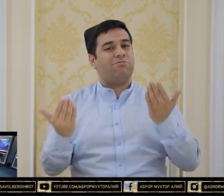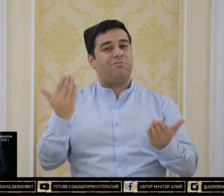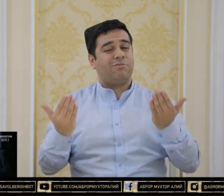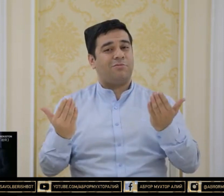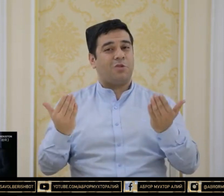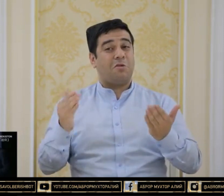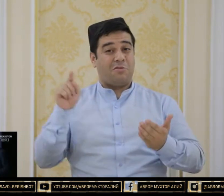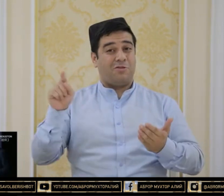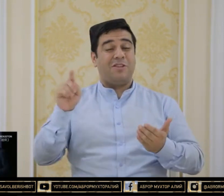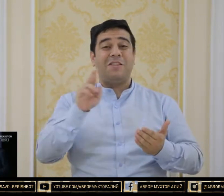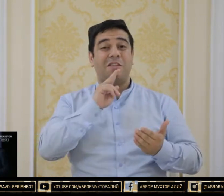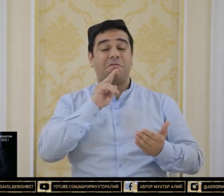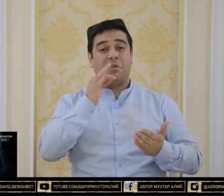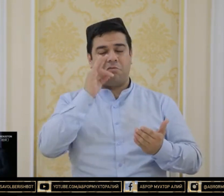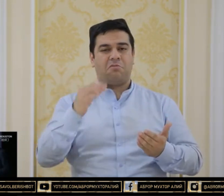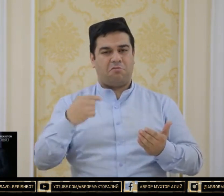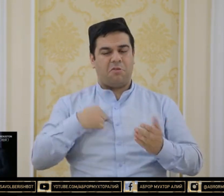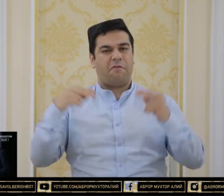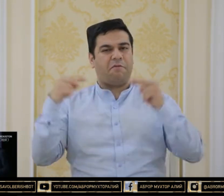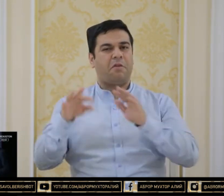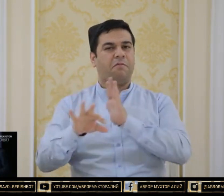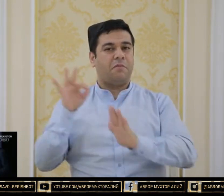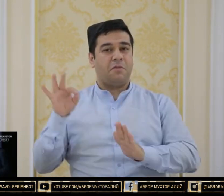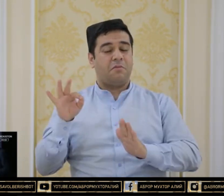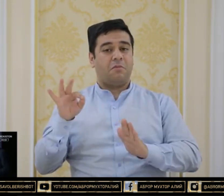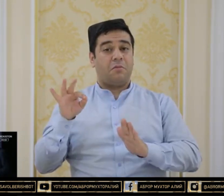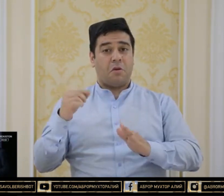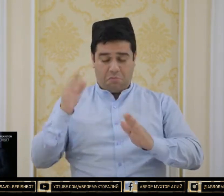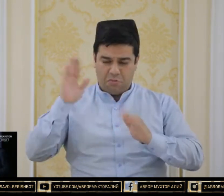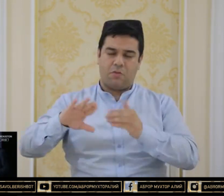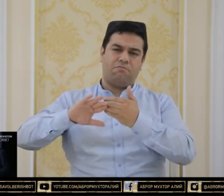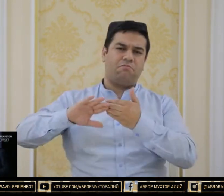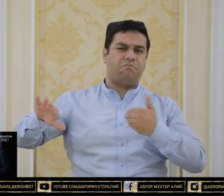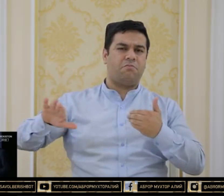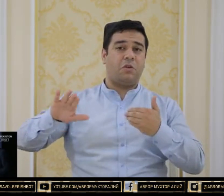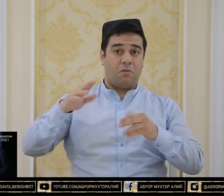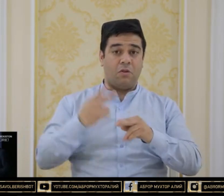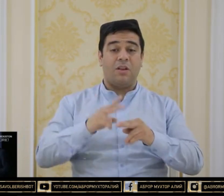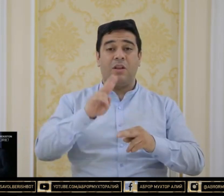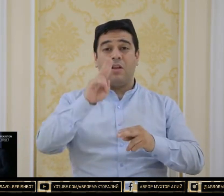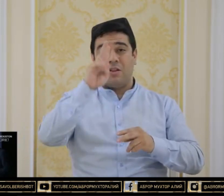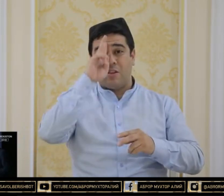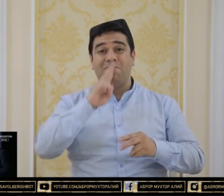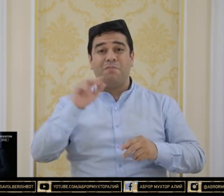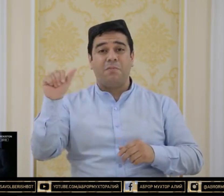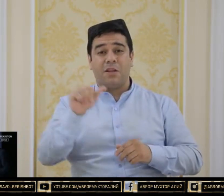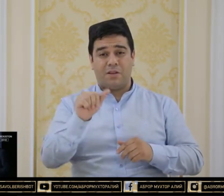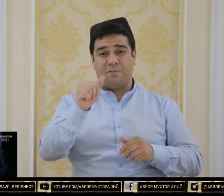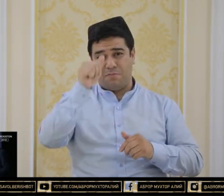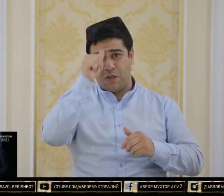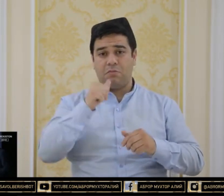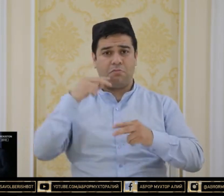desam aytdiki, men dedi undan chiqmayman dedi. Unaqa bo'lsa meni tark etasan dedim. 2.5 oy o'ldan haydab